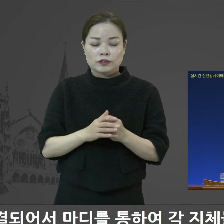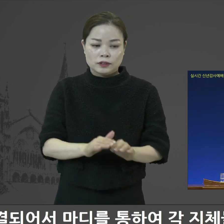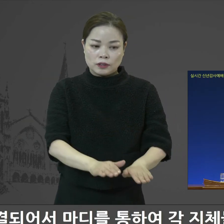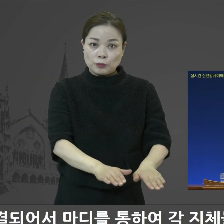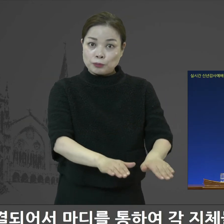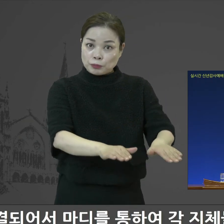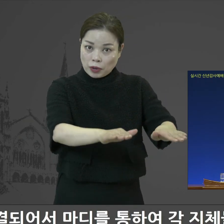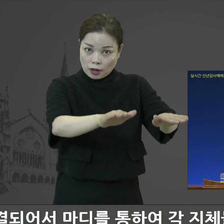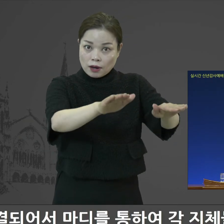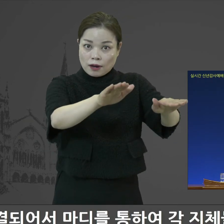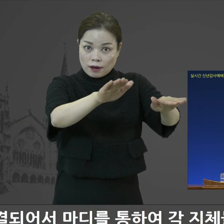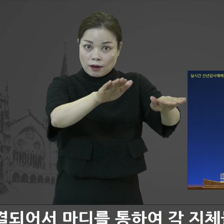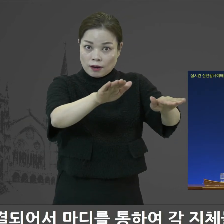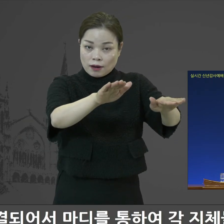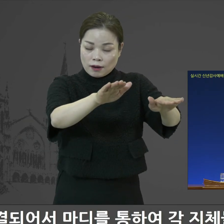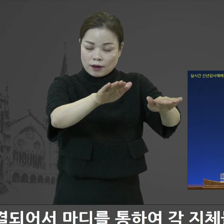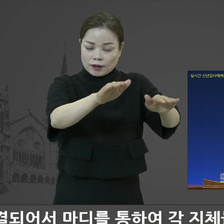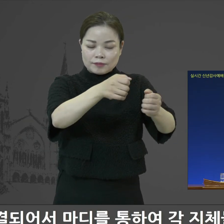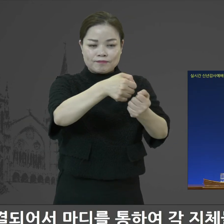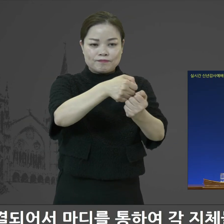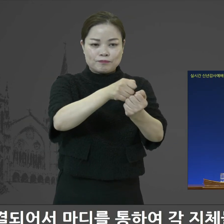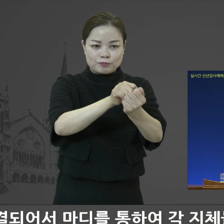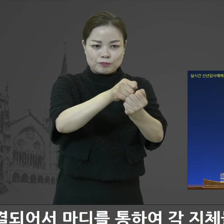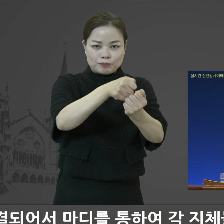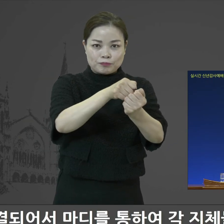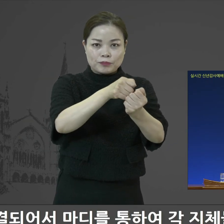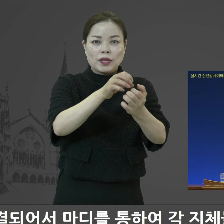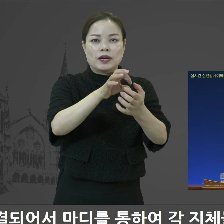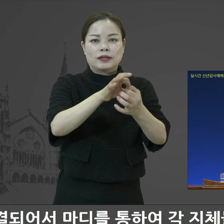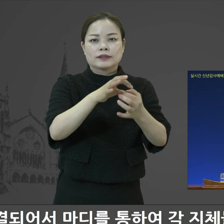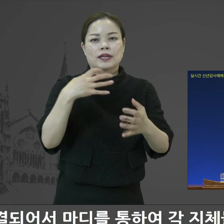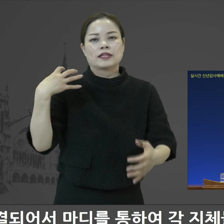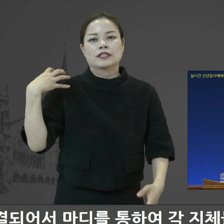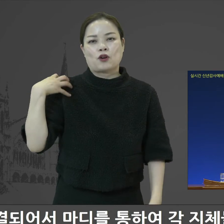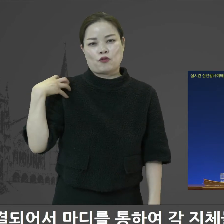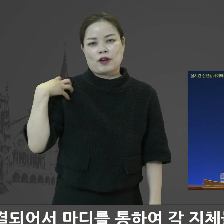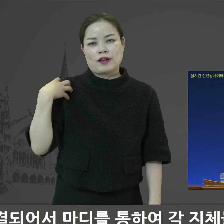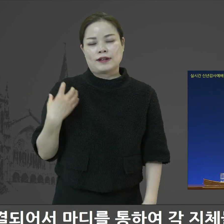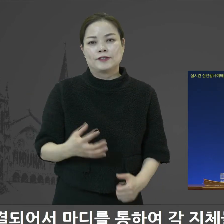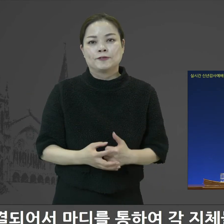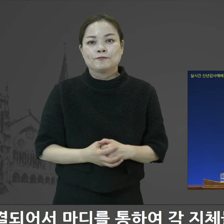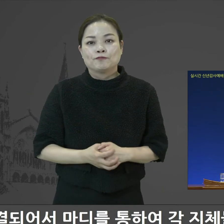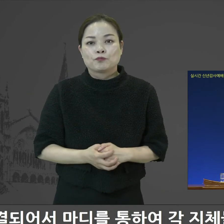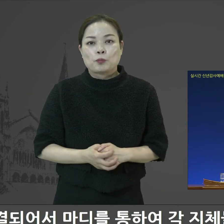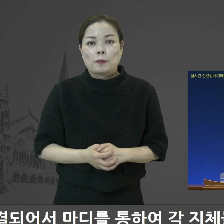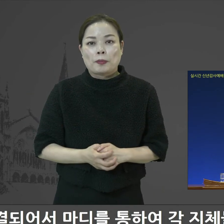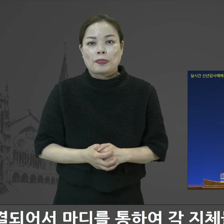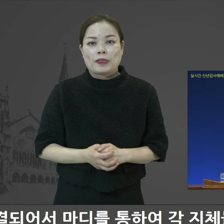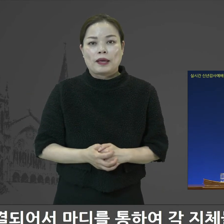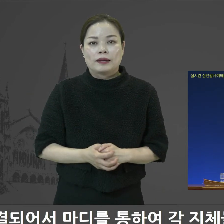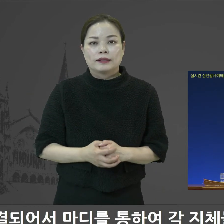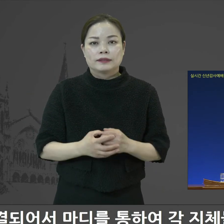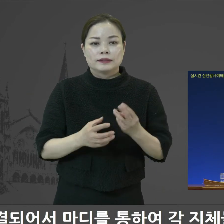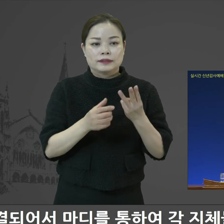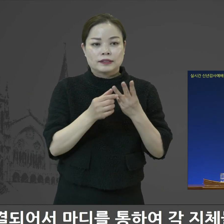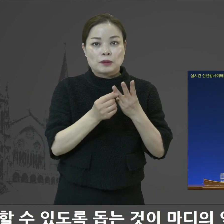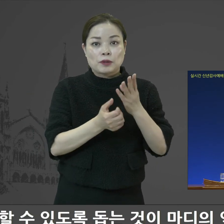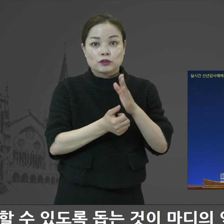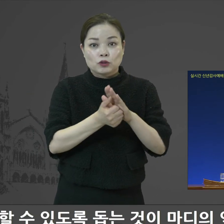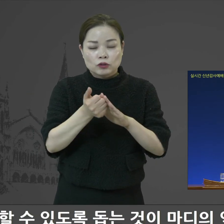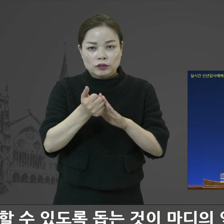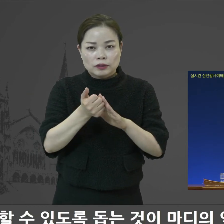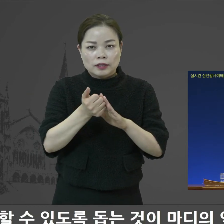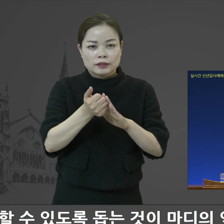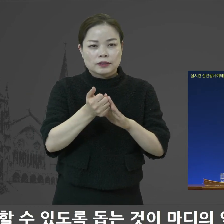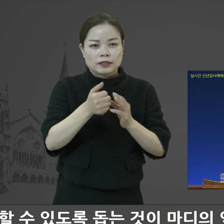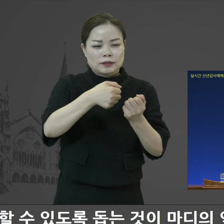성장할 수 있도록 돕는 것이 마디의 역할이라고 말하고 있습니다. 세 번째 소망합니다. 충영교회 이런